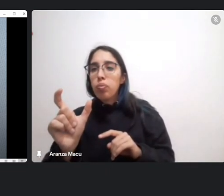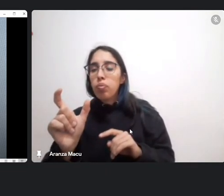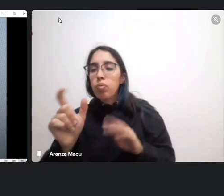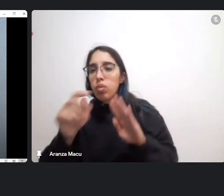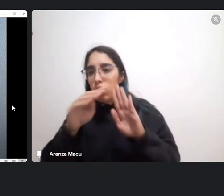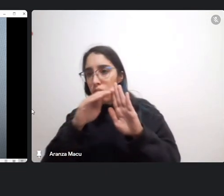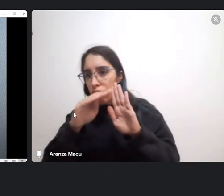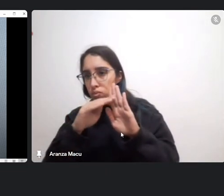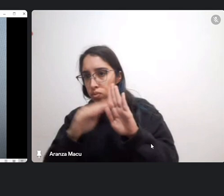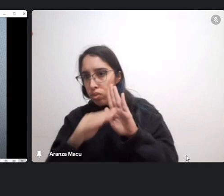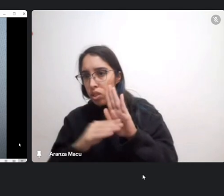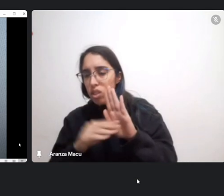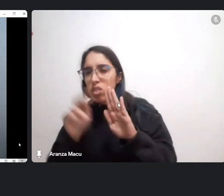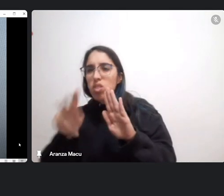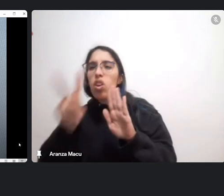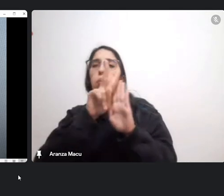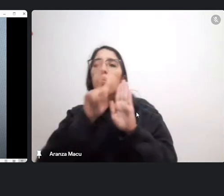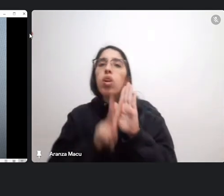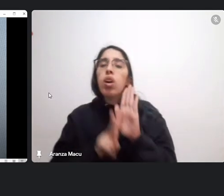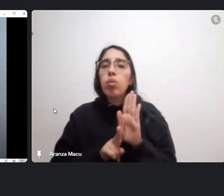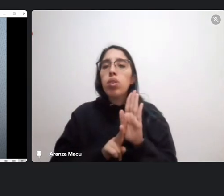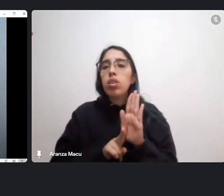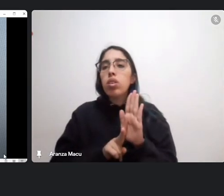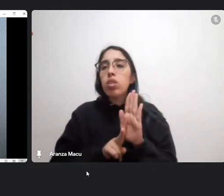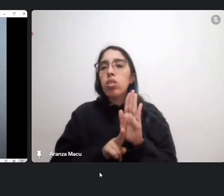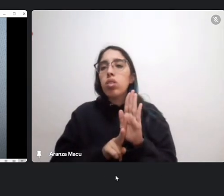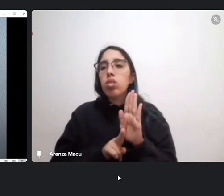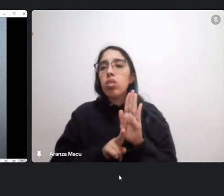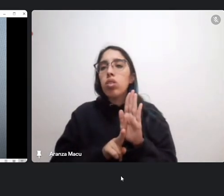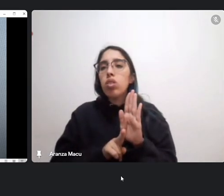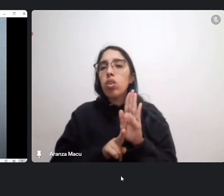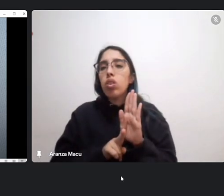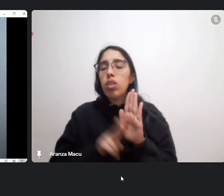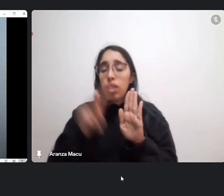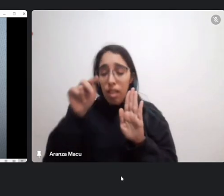vocabulario es importante que lo incorpore, ¿sí?